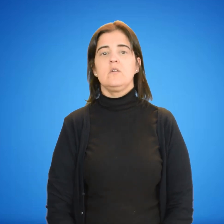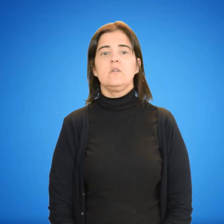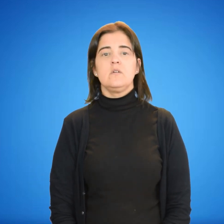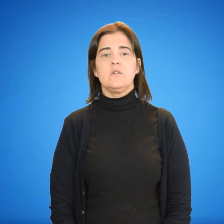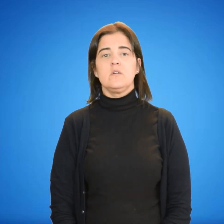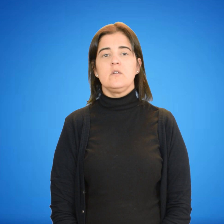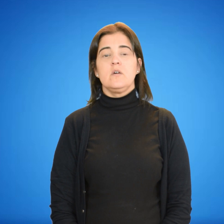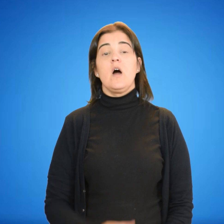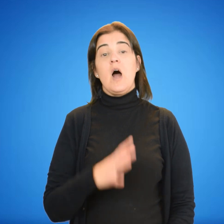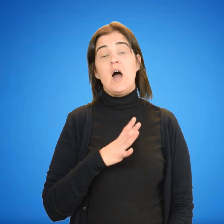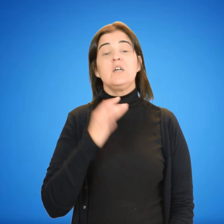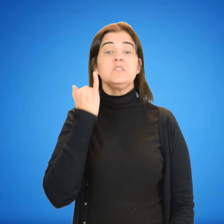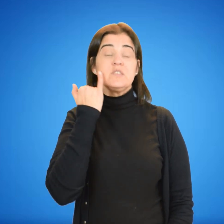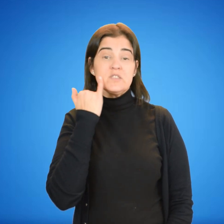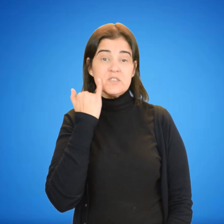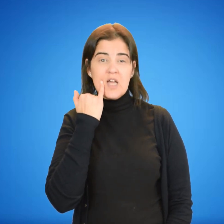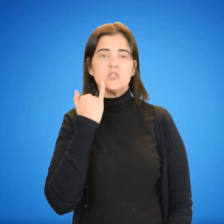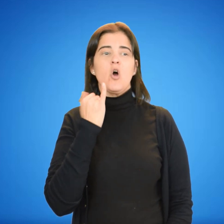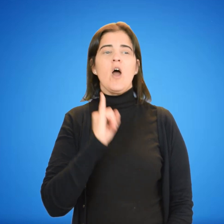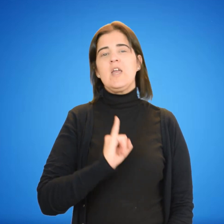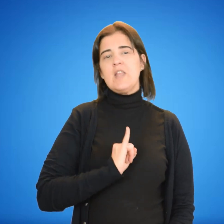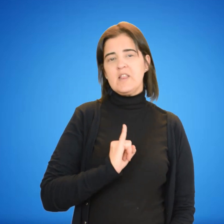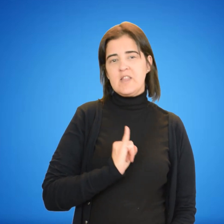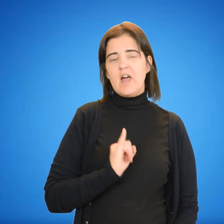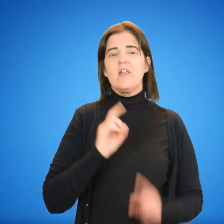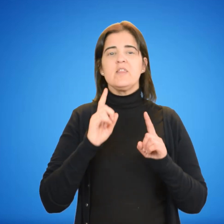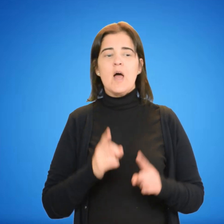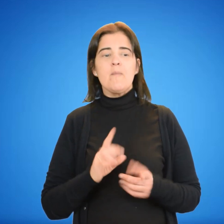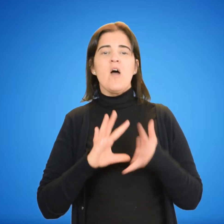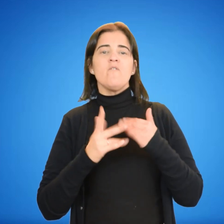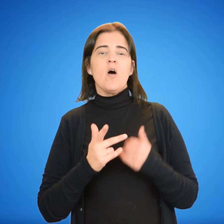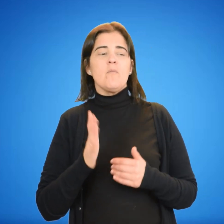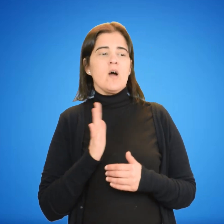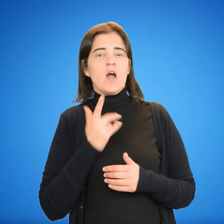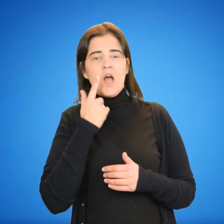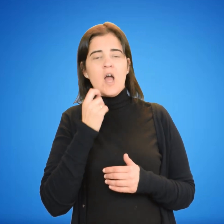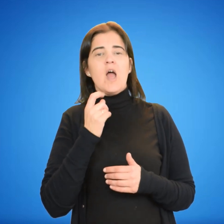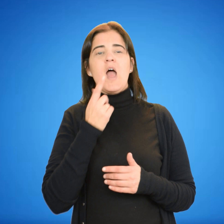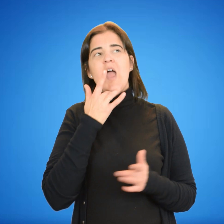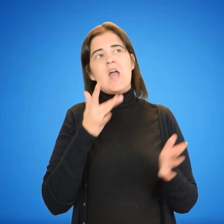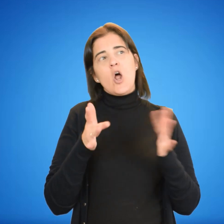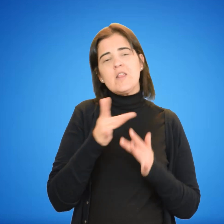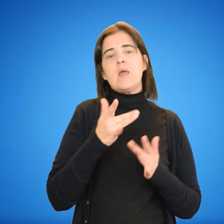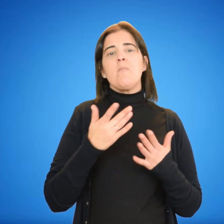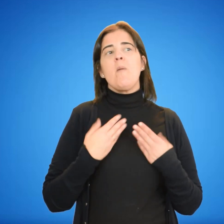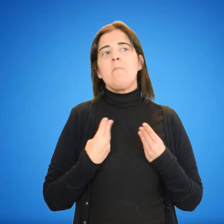abarca el sexo las identidades y los papeles de género el erotismo el placer la intimidad